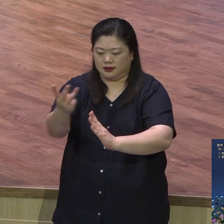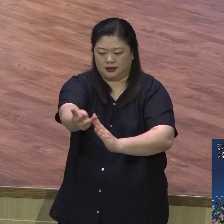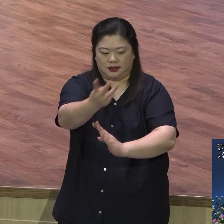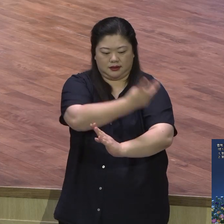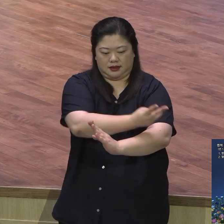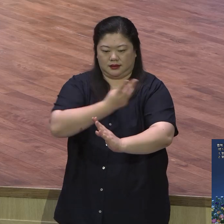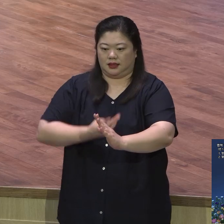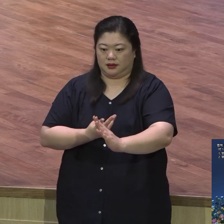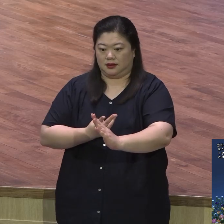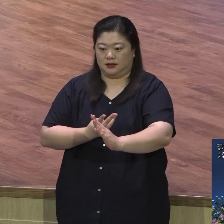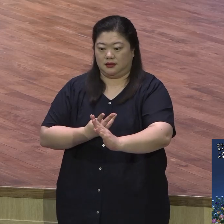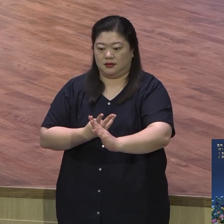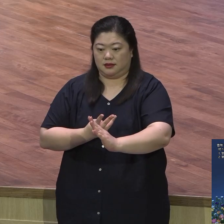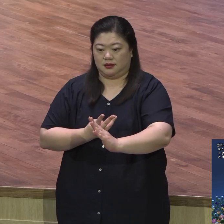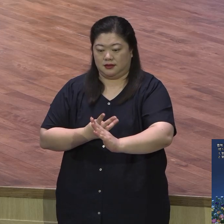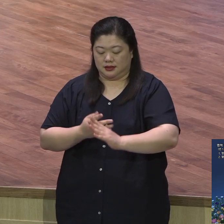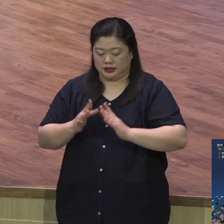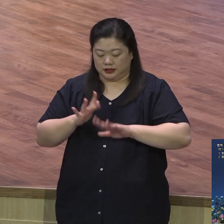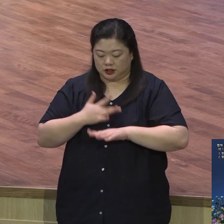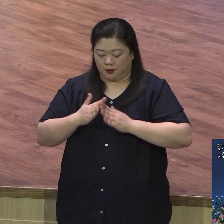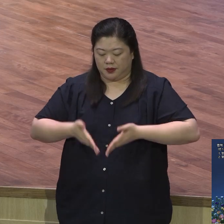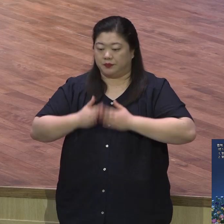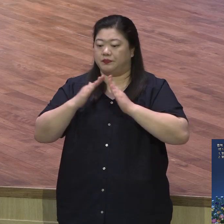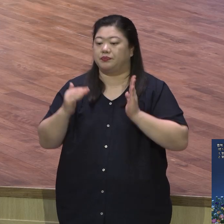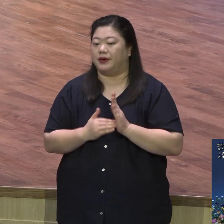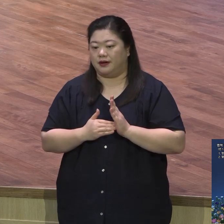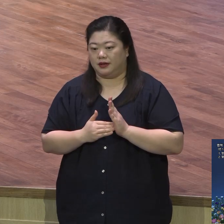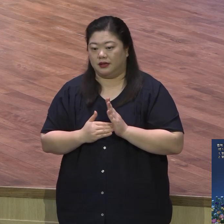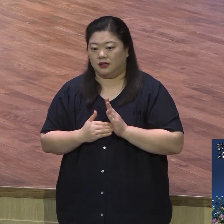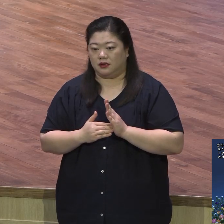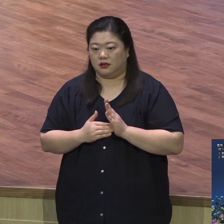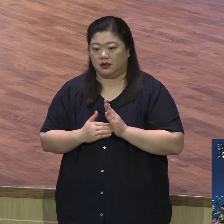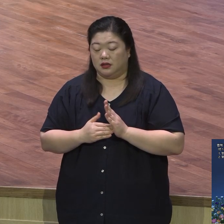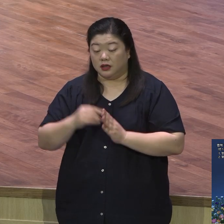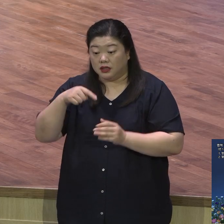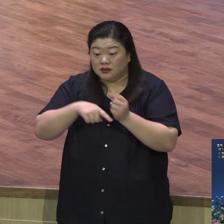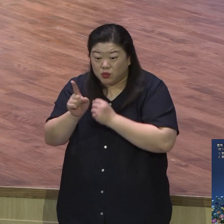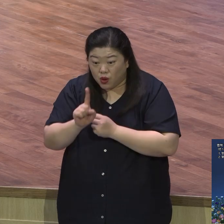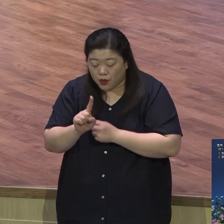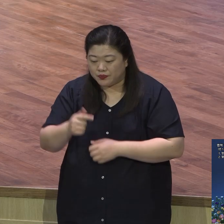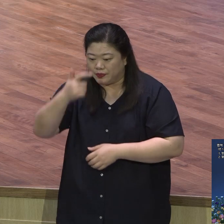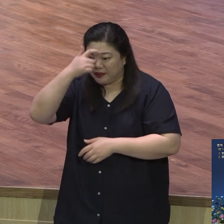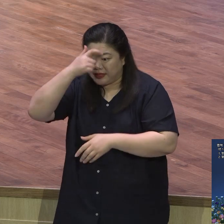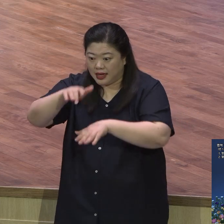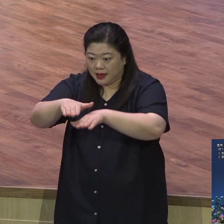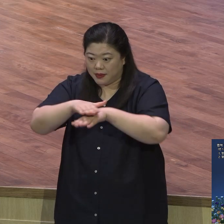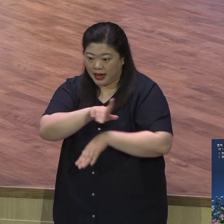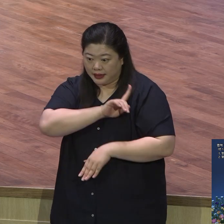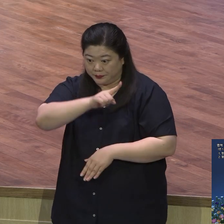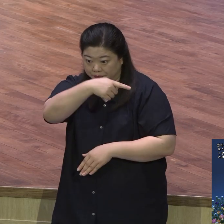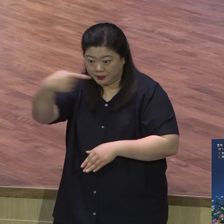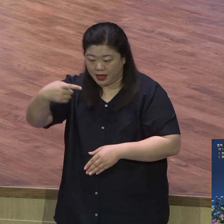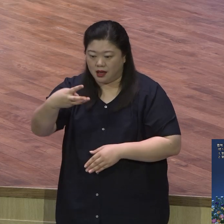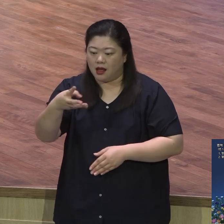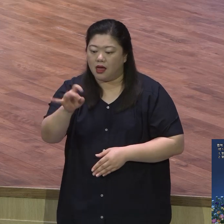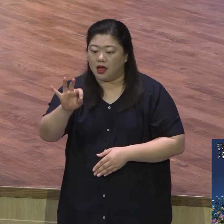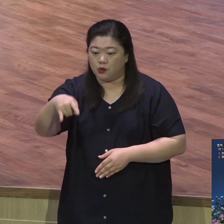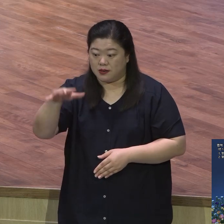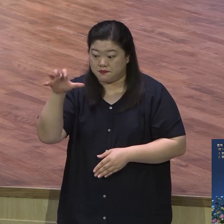이게 뭘 의미하느냐 바로 예배가 우리 생활의 중심이 돼야 된다